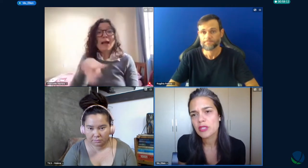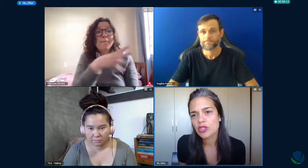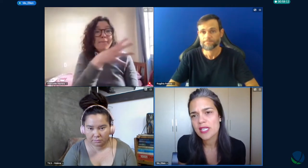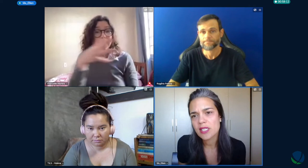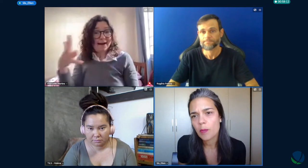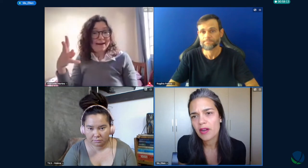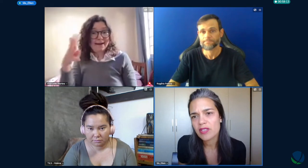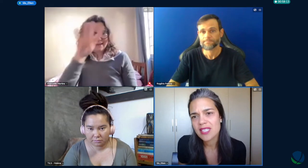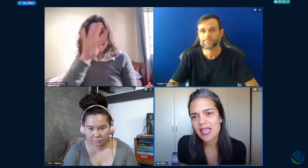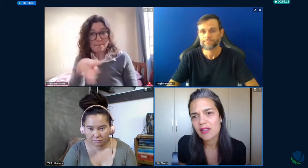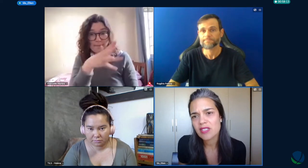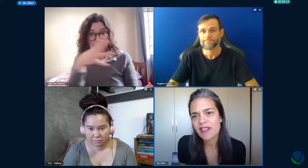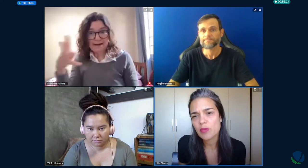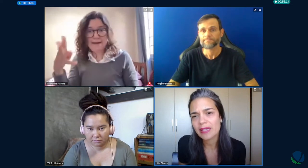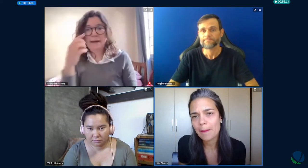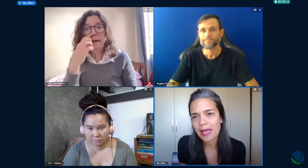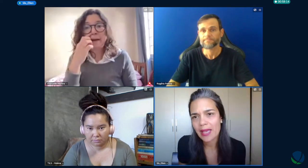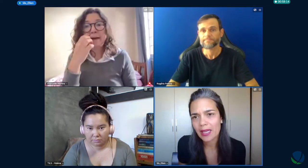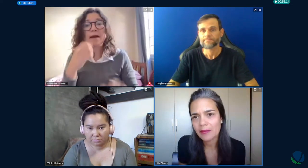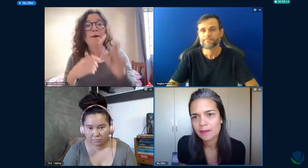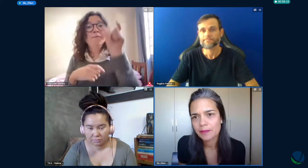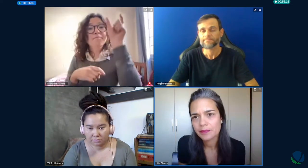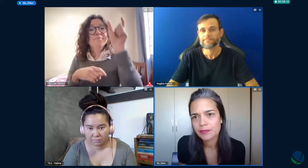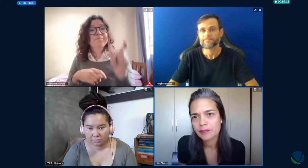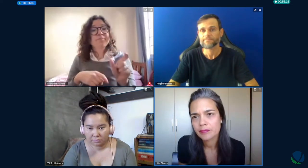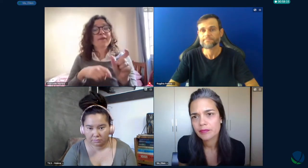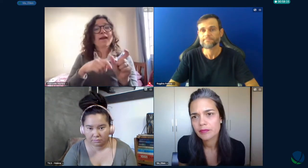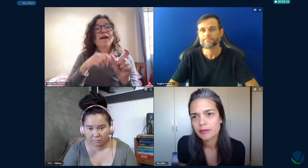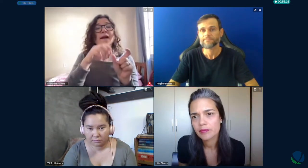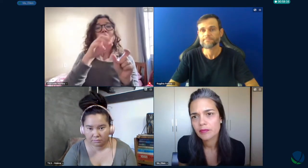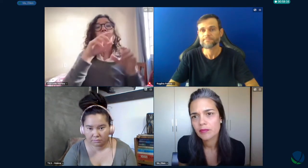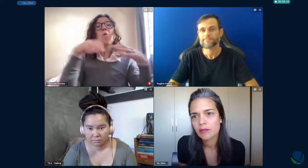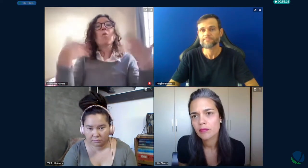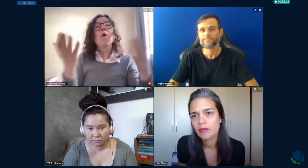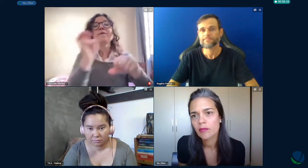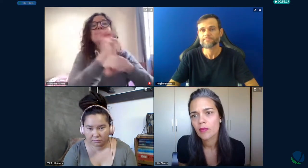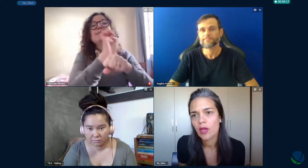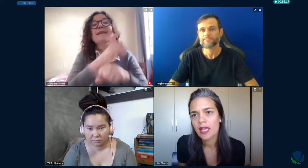Eu vou fazer uma sugestão para você, que você faça uma tabela